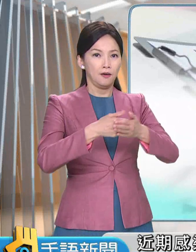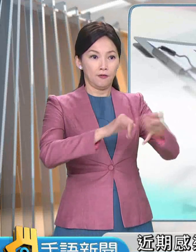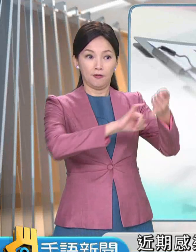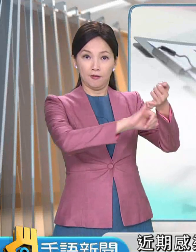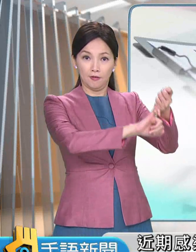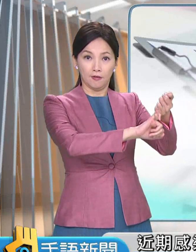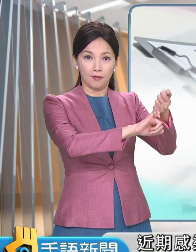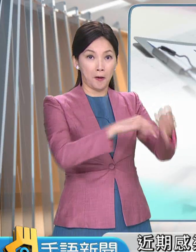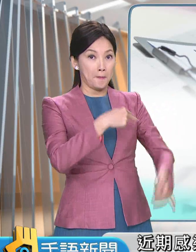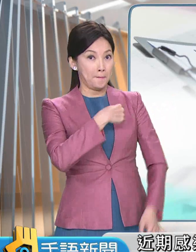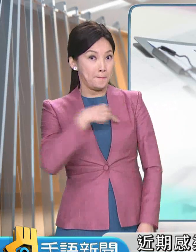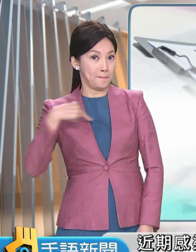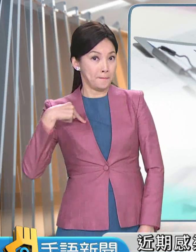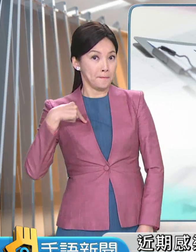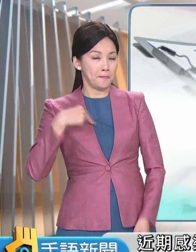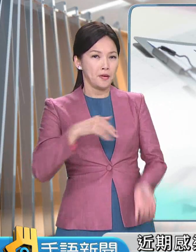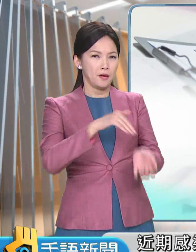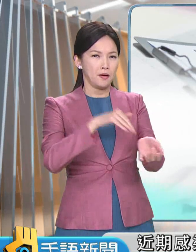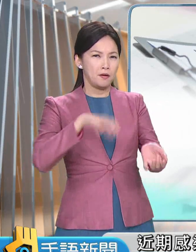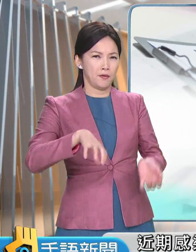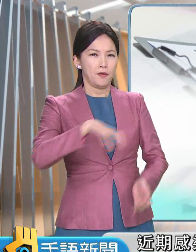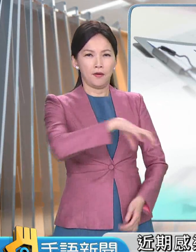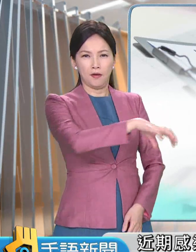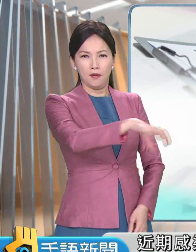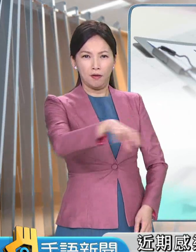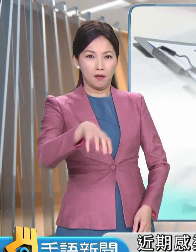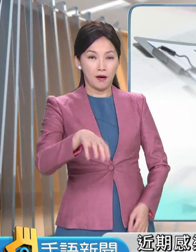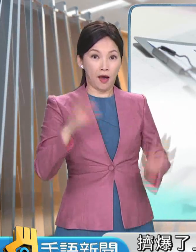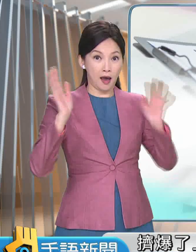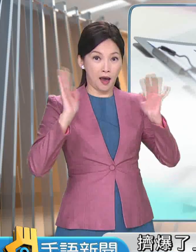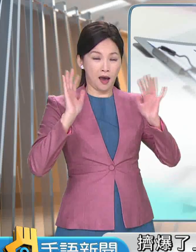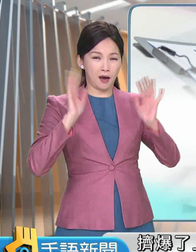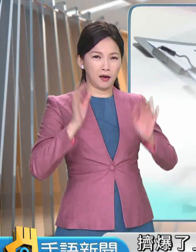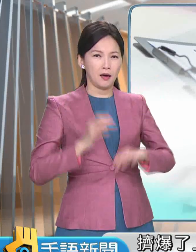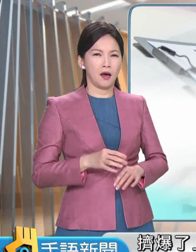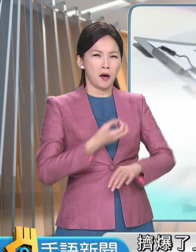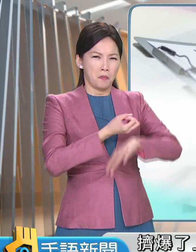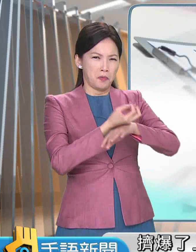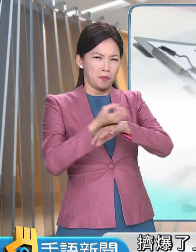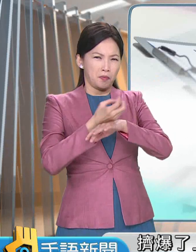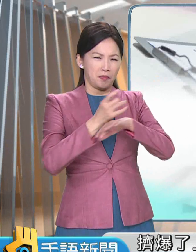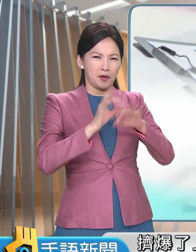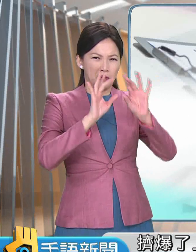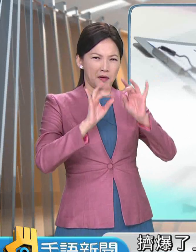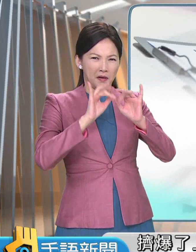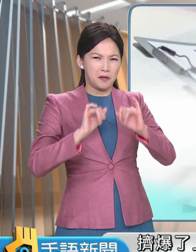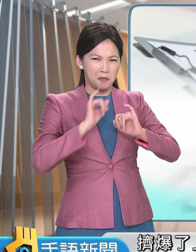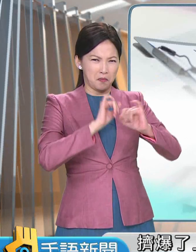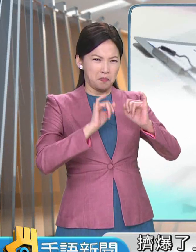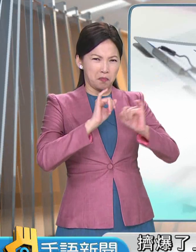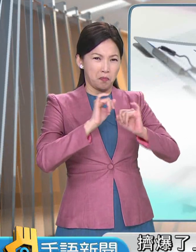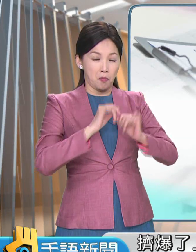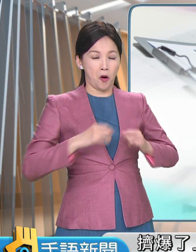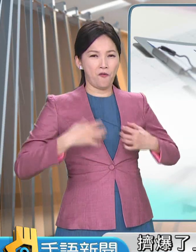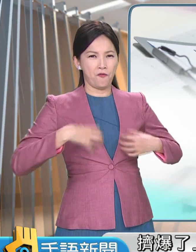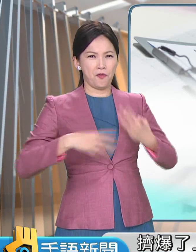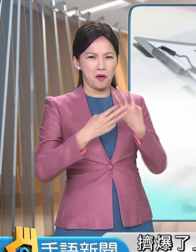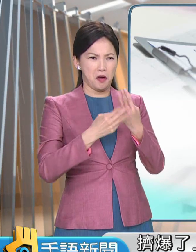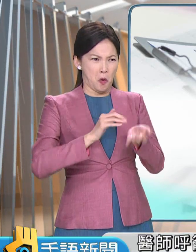近期感染梅将军肺炎的幼童挤爆了上海、北京等地的医院门诊。